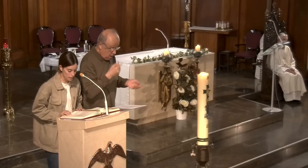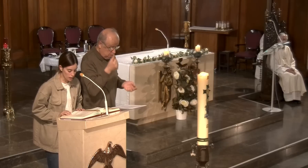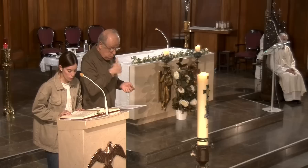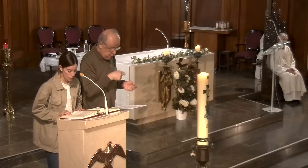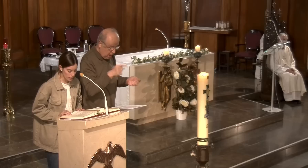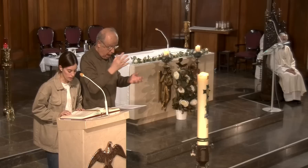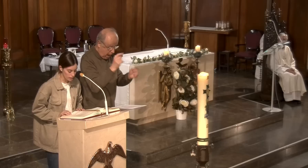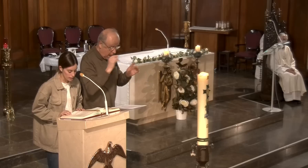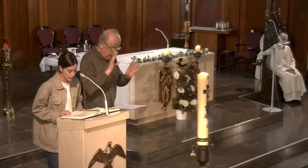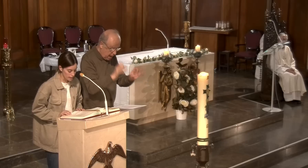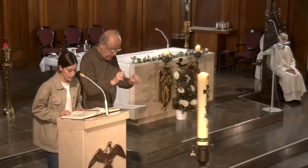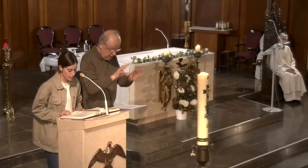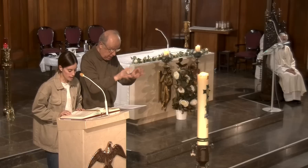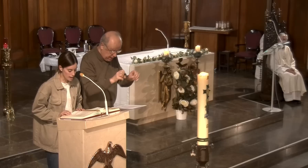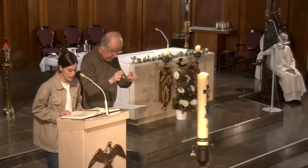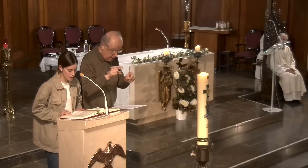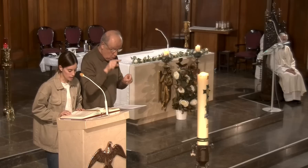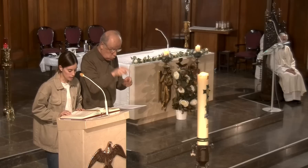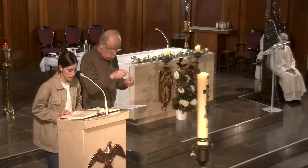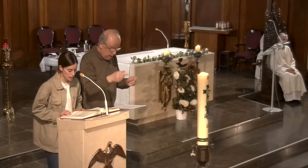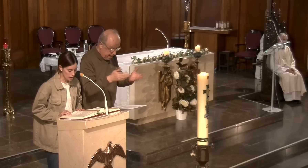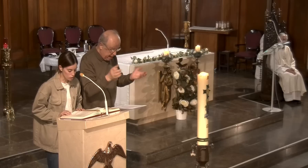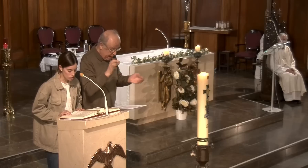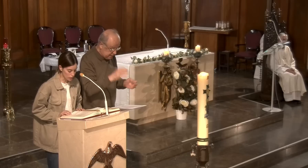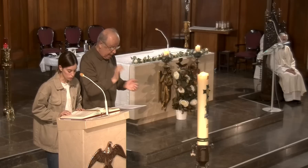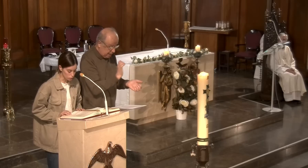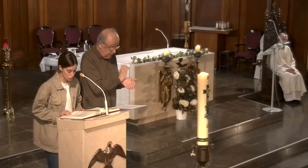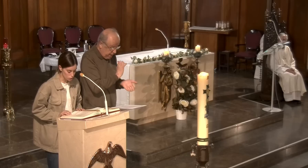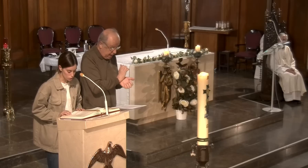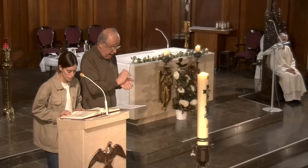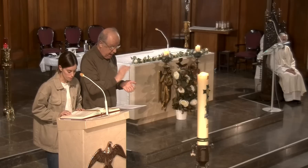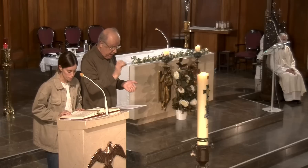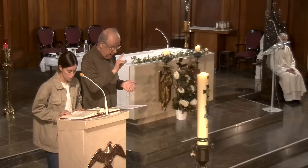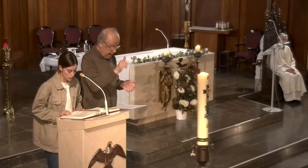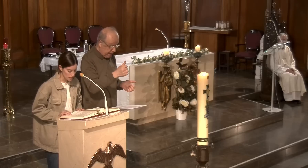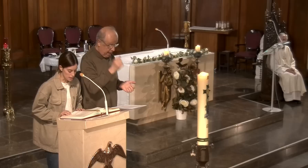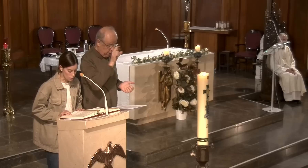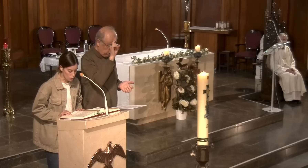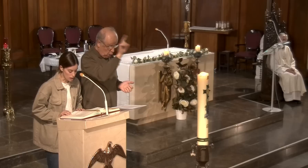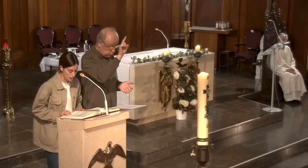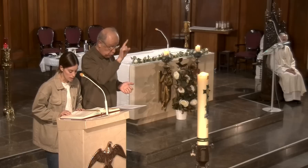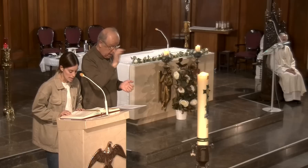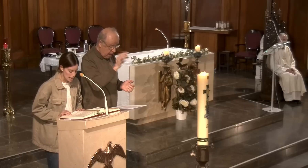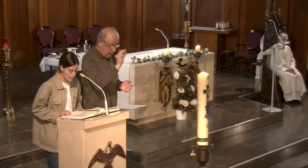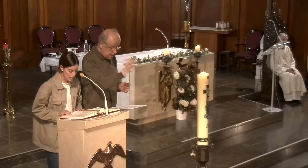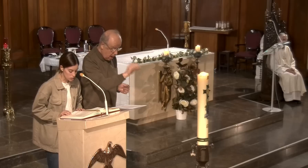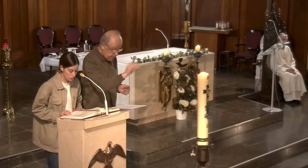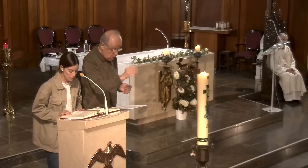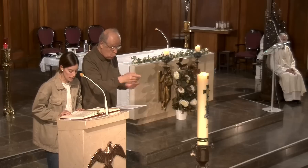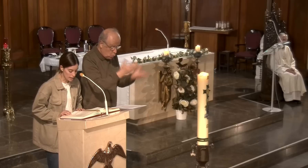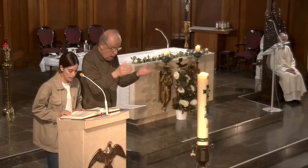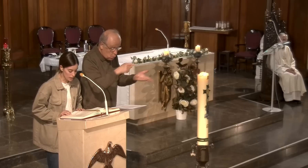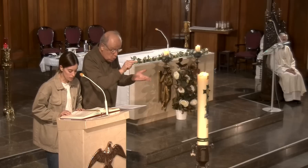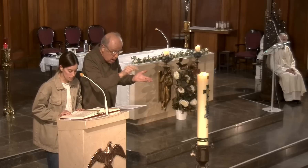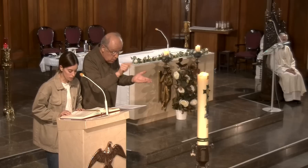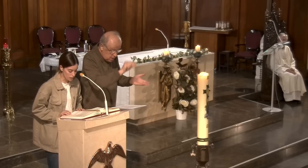de Gloria que da una herencia a los santos y cuál la extraordinaria grandeza